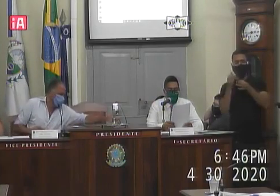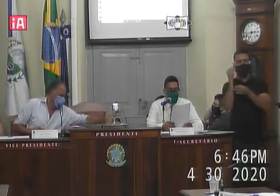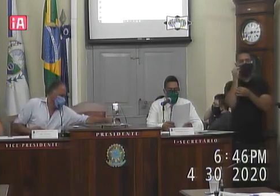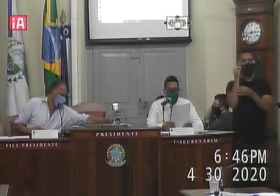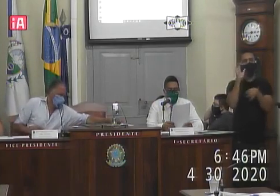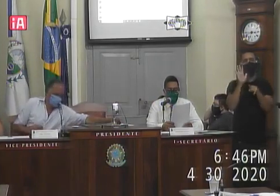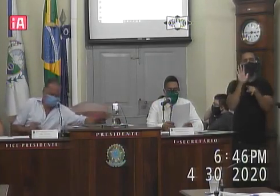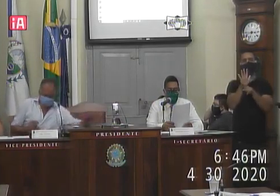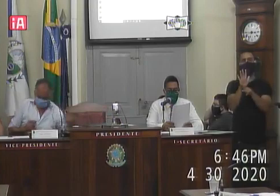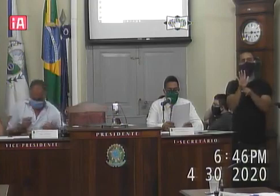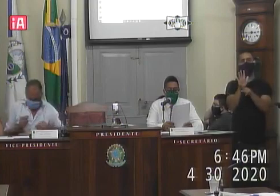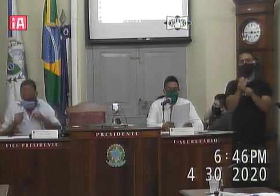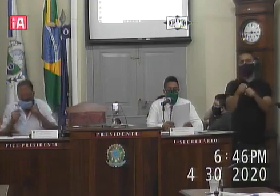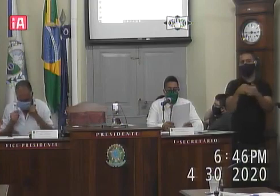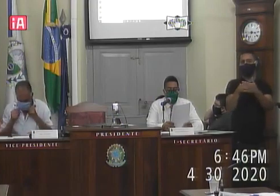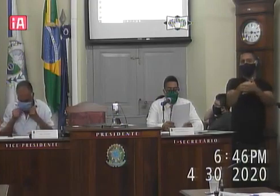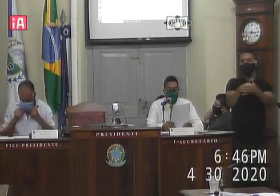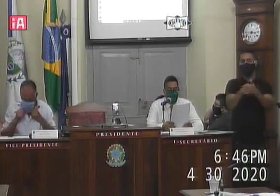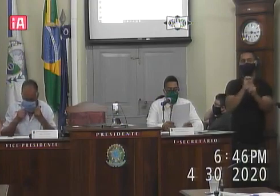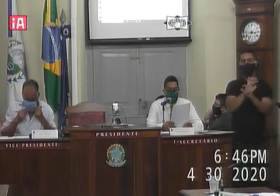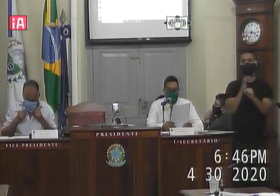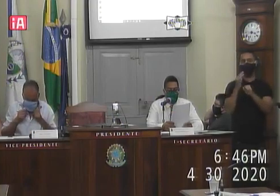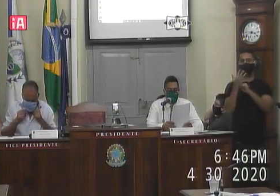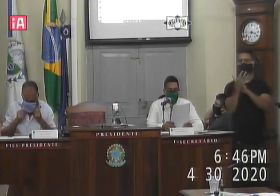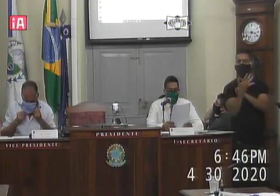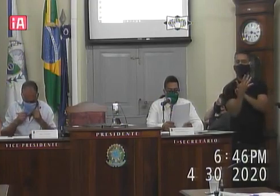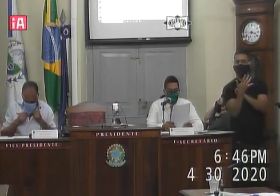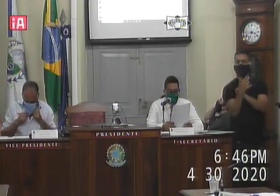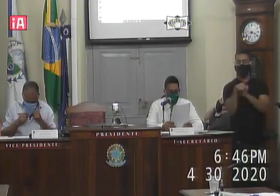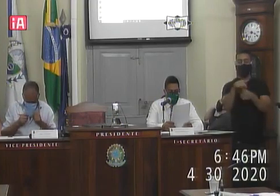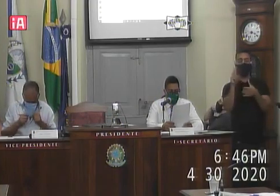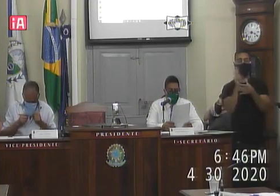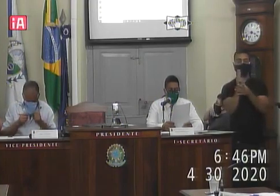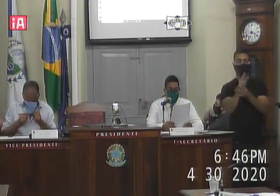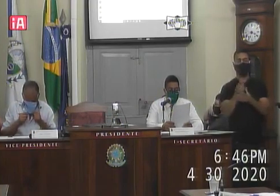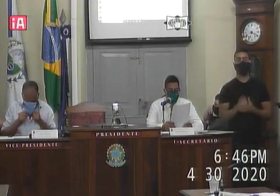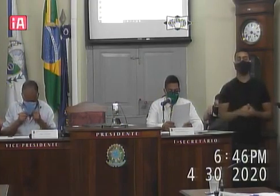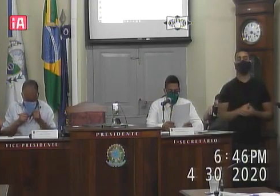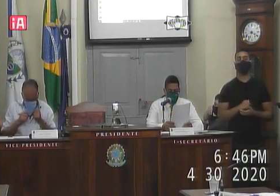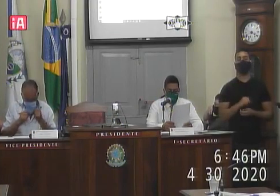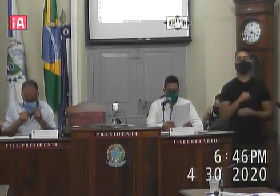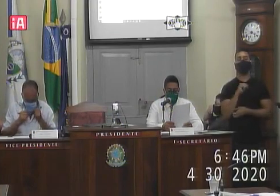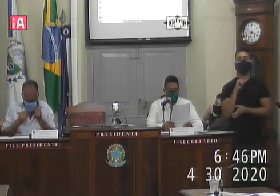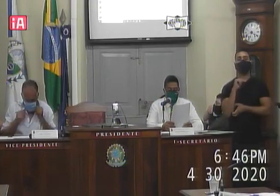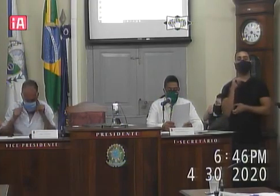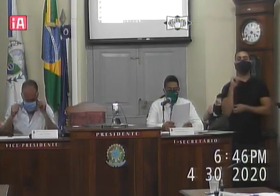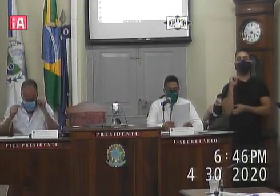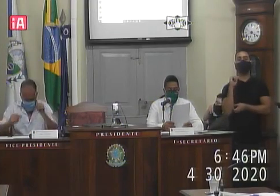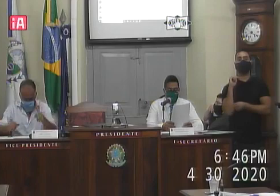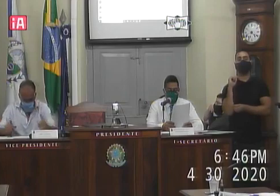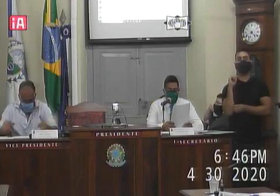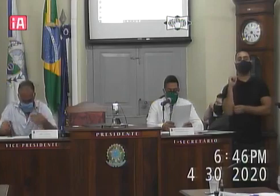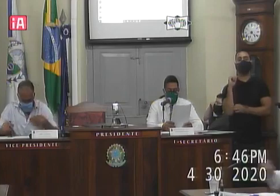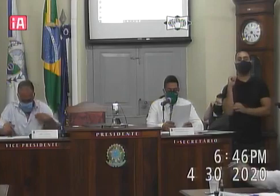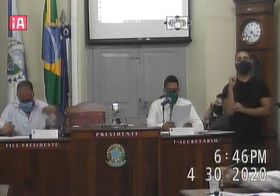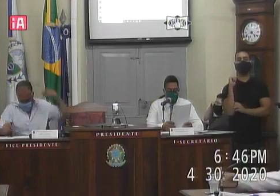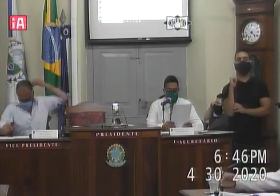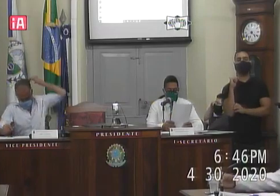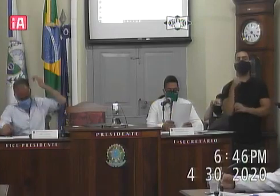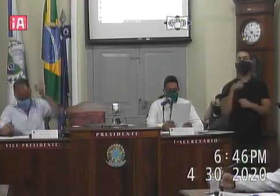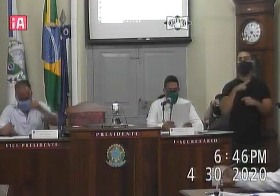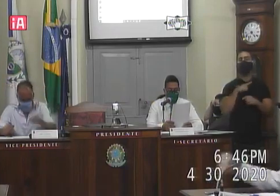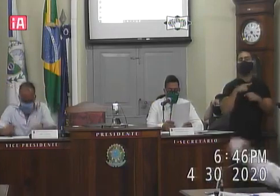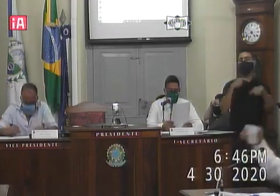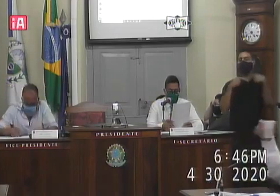colaboração ao enfrentamento da pandemia do novo coronavírus no município. E com o objetivo de manter a